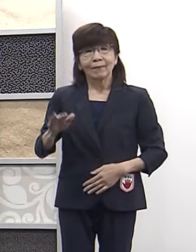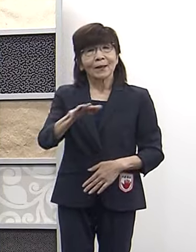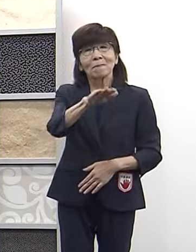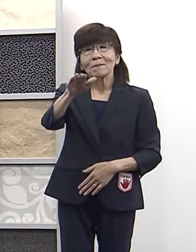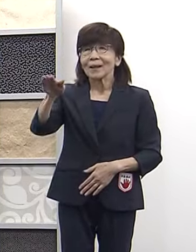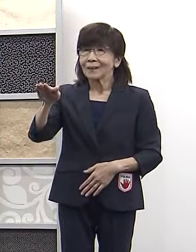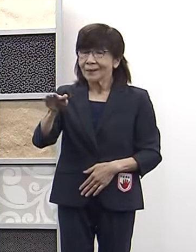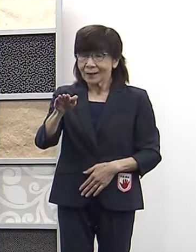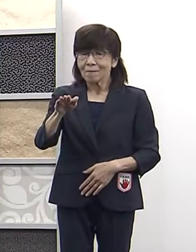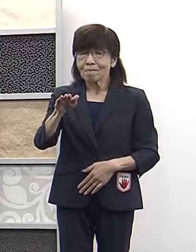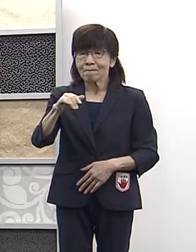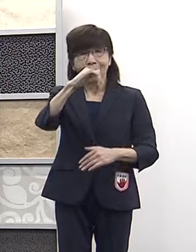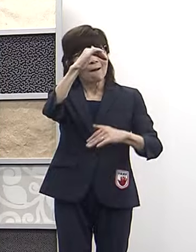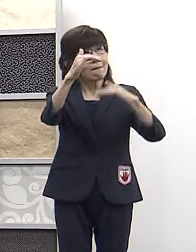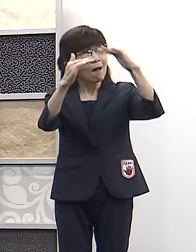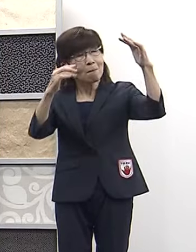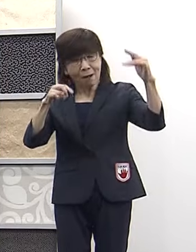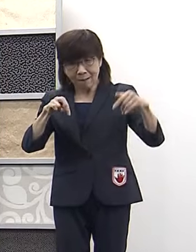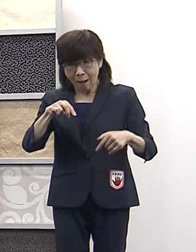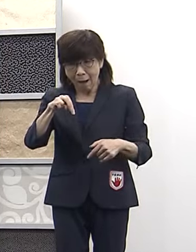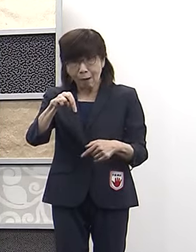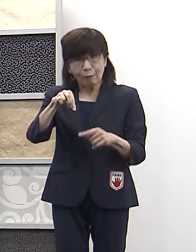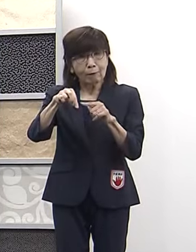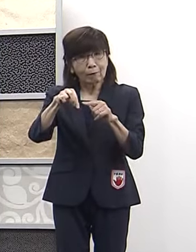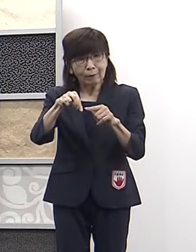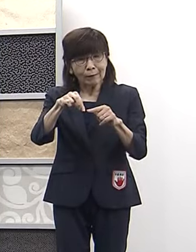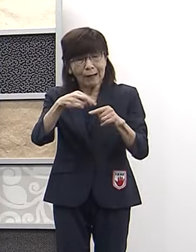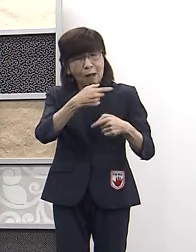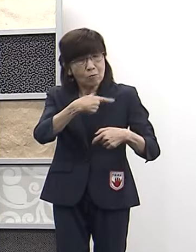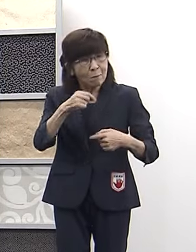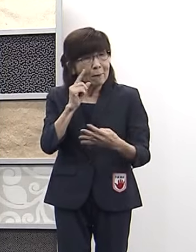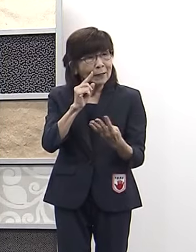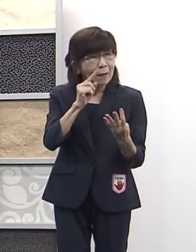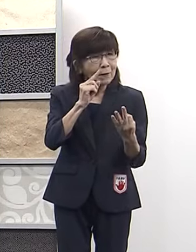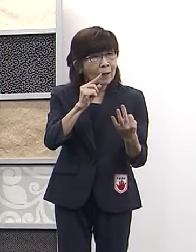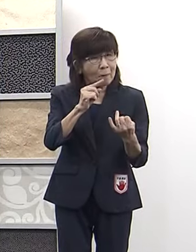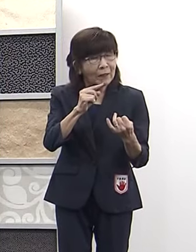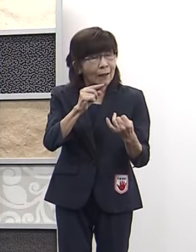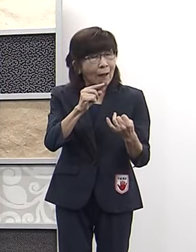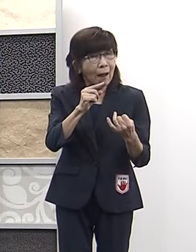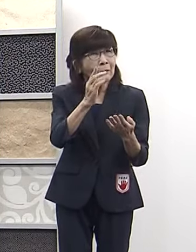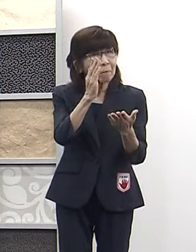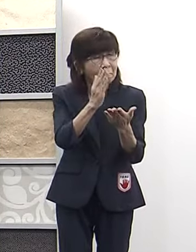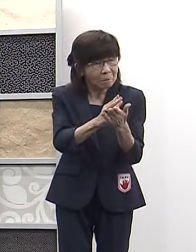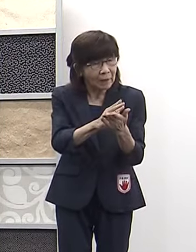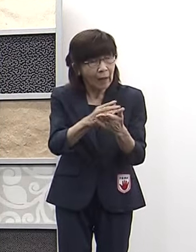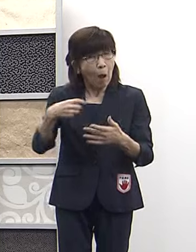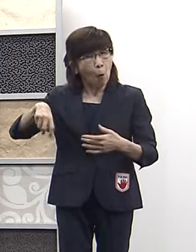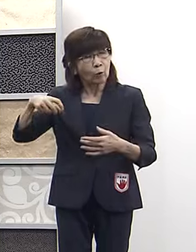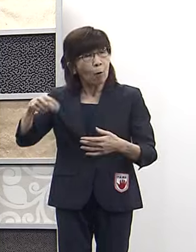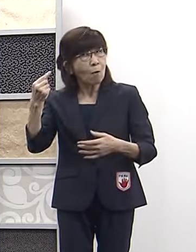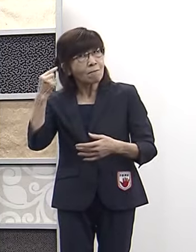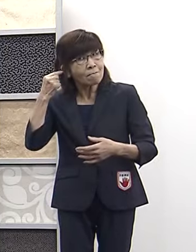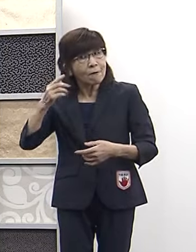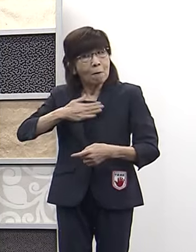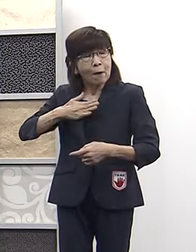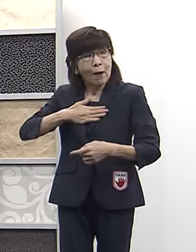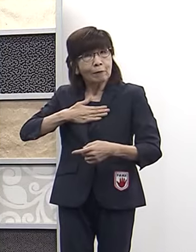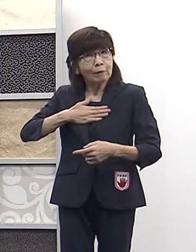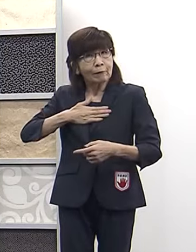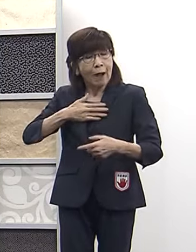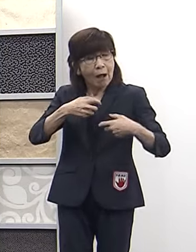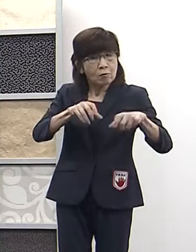ても、入山の際は目撃情報の多い山は避けていただきまして、音のするものを身につけて人の存在を知らせるな